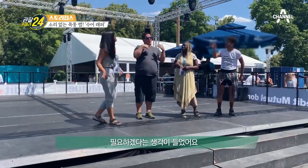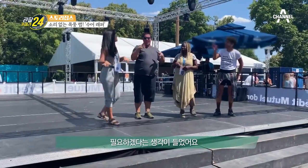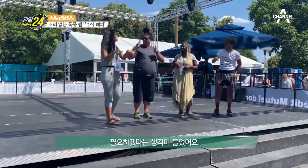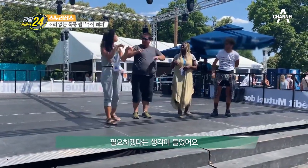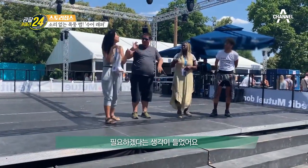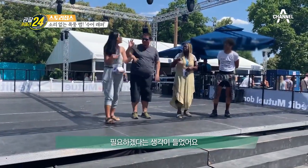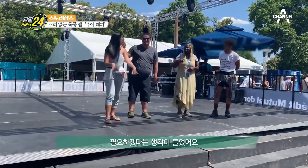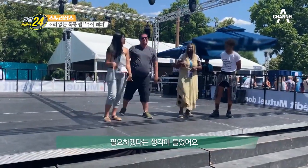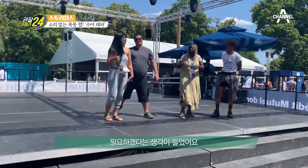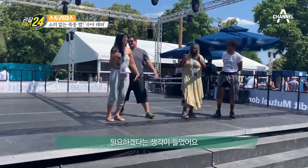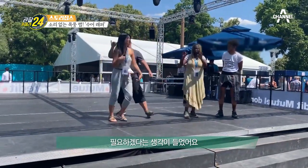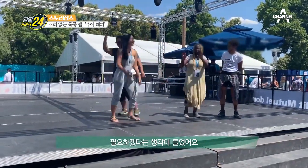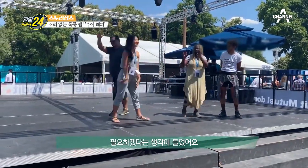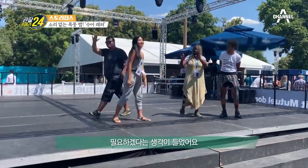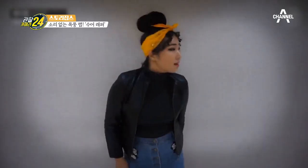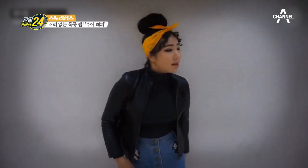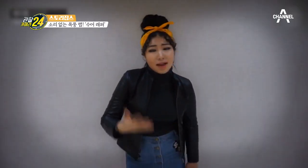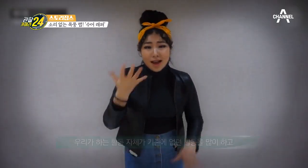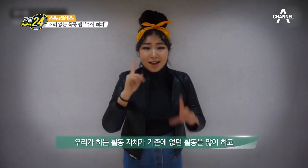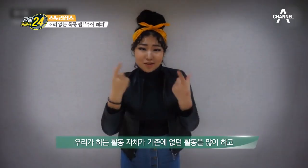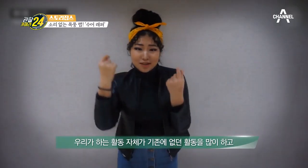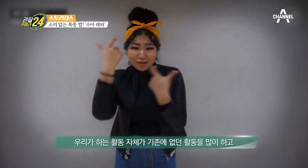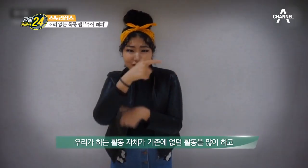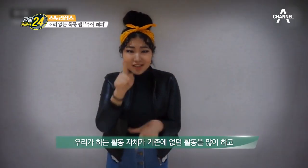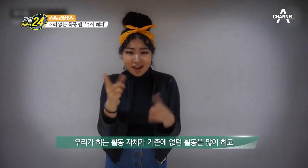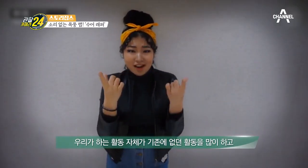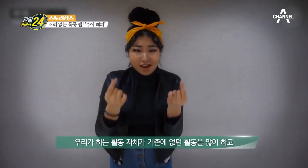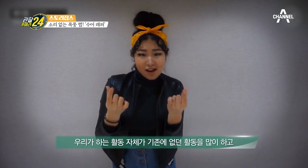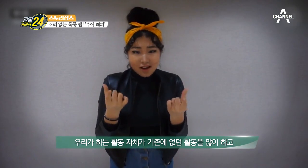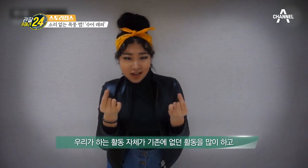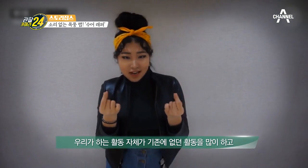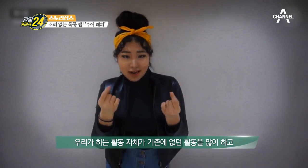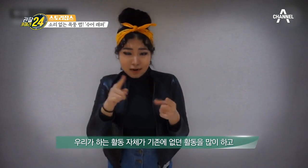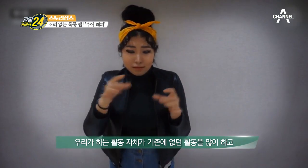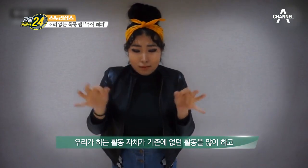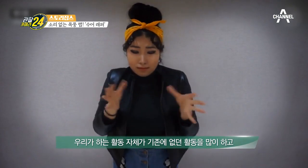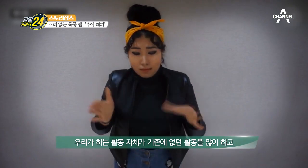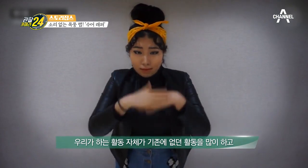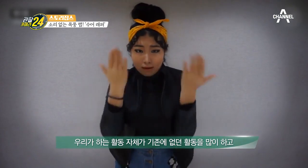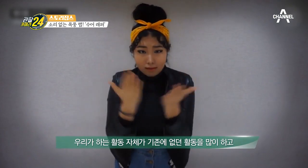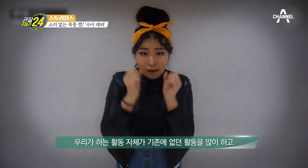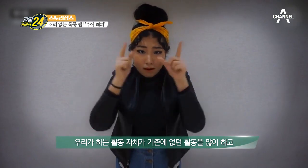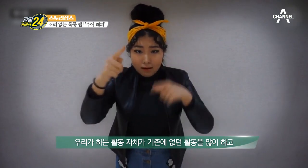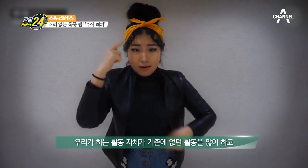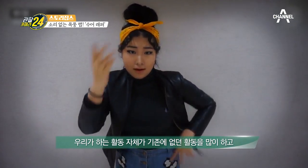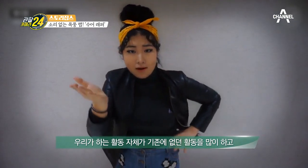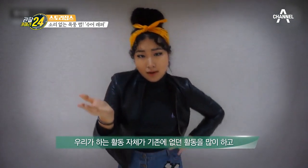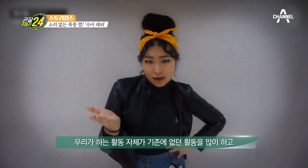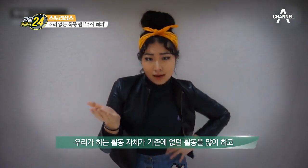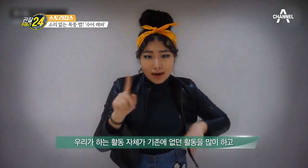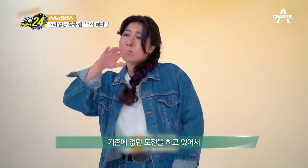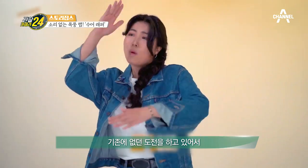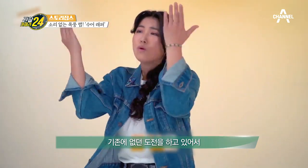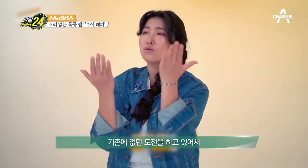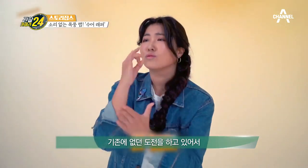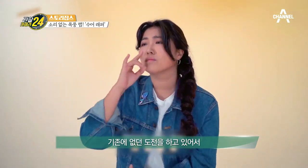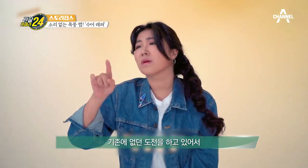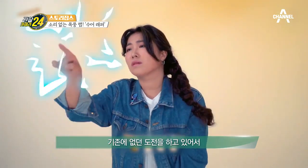필요하겠구나라고 생각이 들었어요. 저희가 하는 활동 자체가 기존에 없었던 활동들을 많이 하고 또 기존에